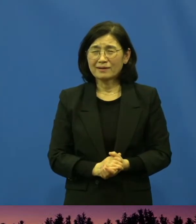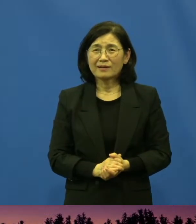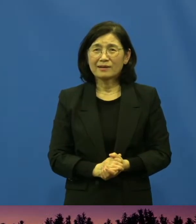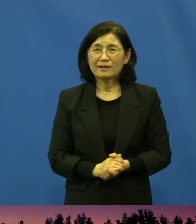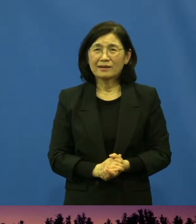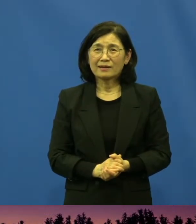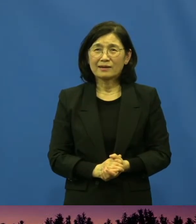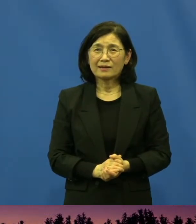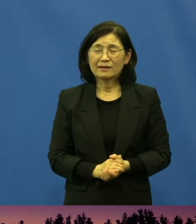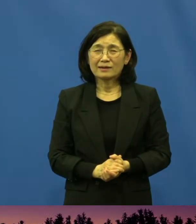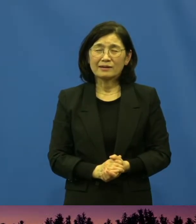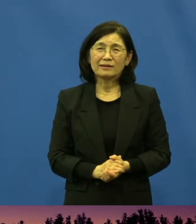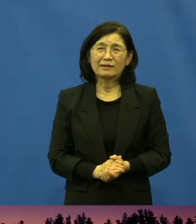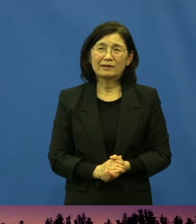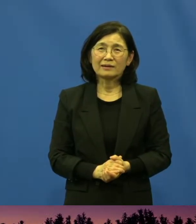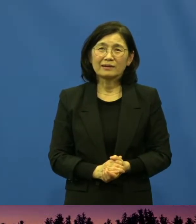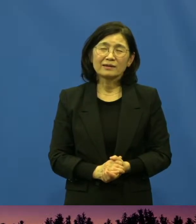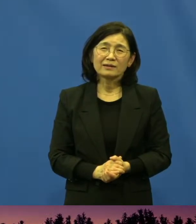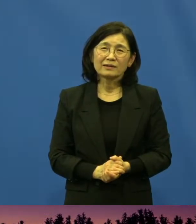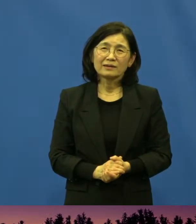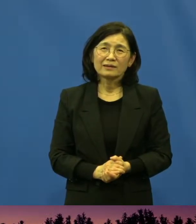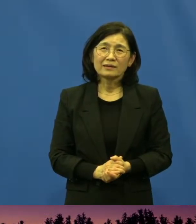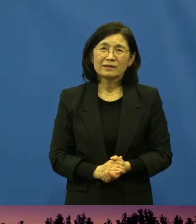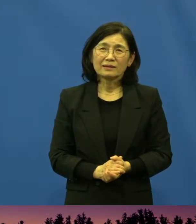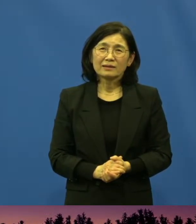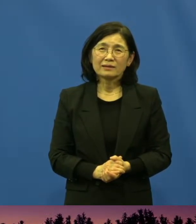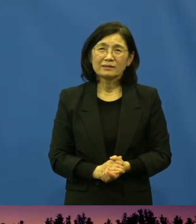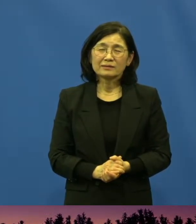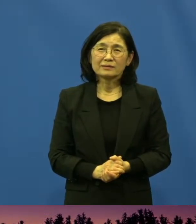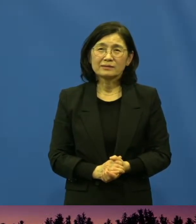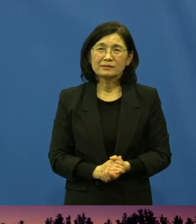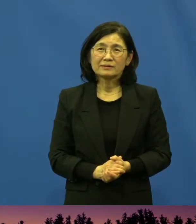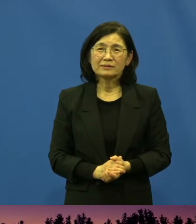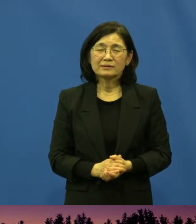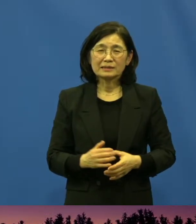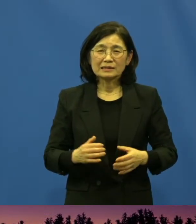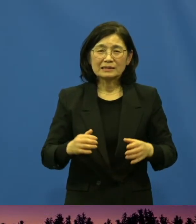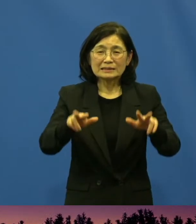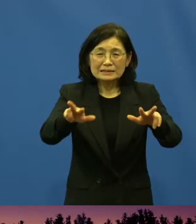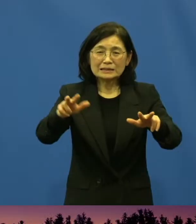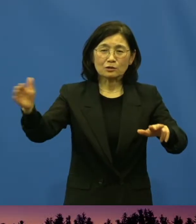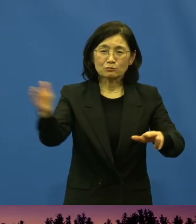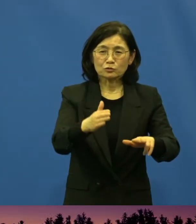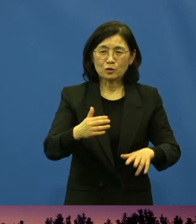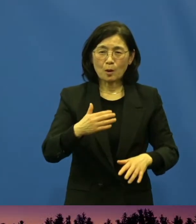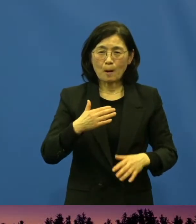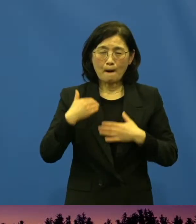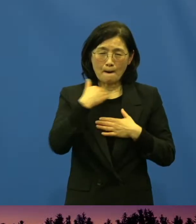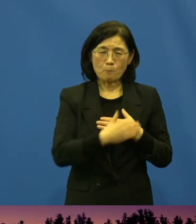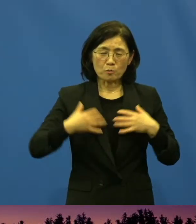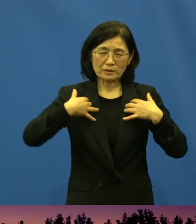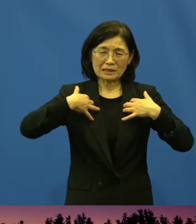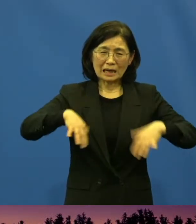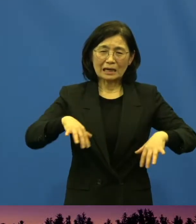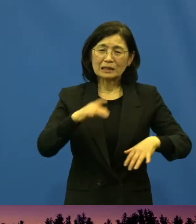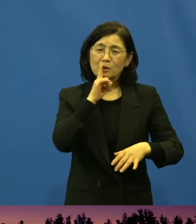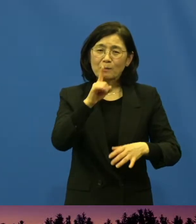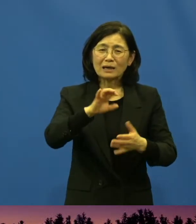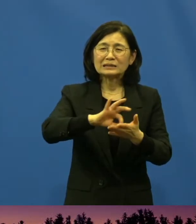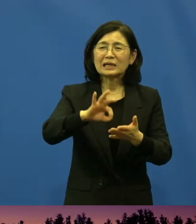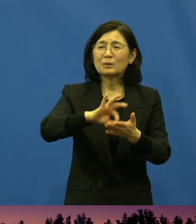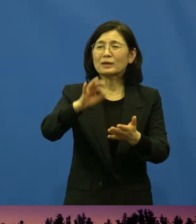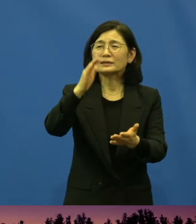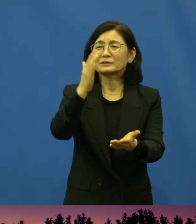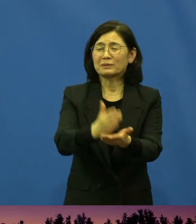자기를 합리화하기 위해서요. 여러분, 오늘 그 말을 우리의 입에서 내지 않게 되기를 바랍니다. 마음은